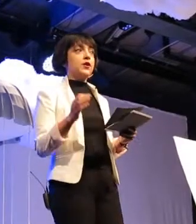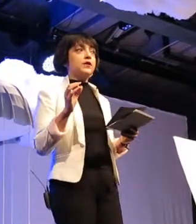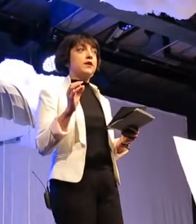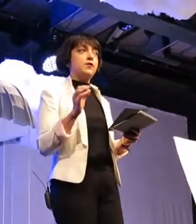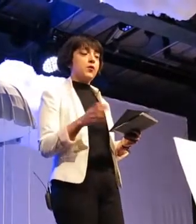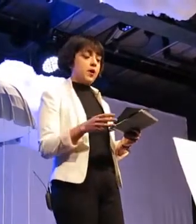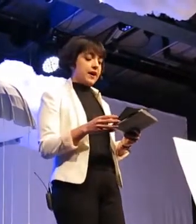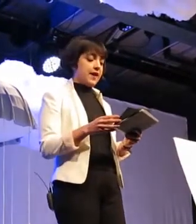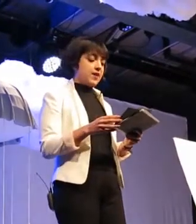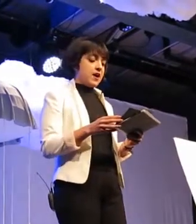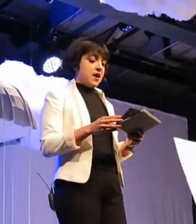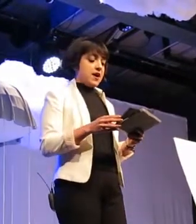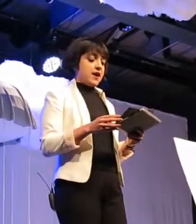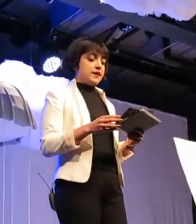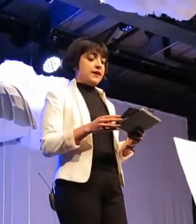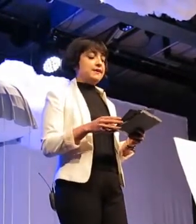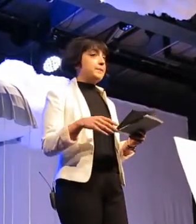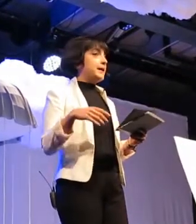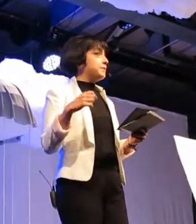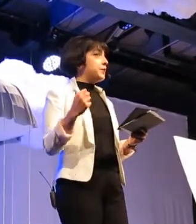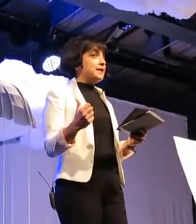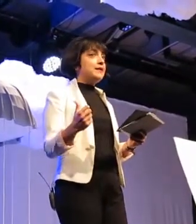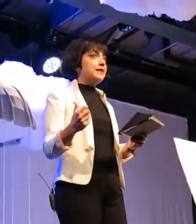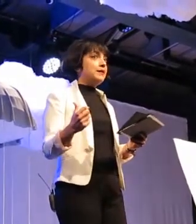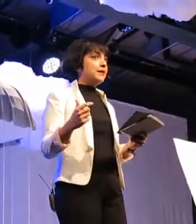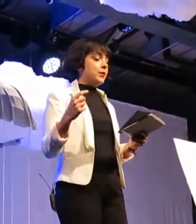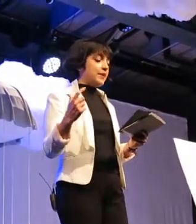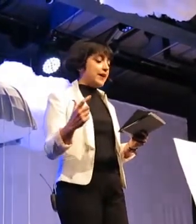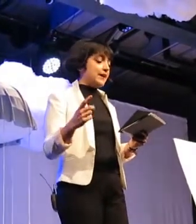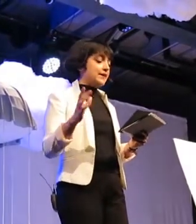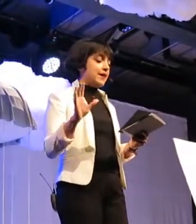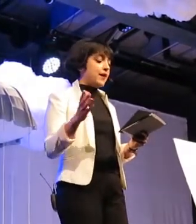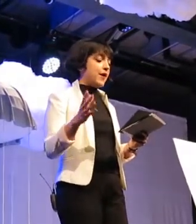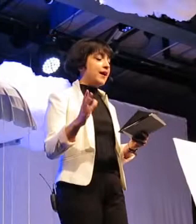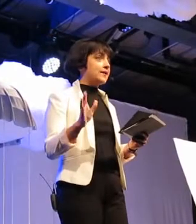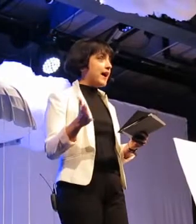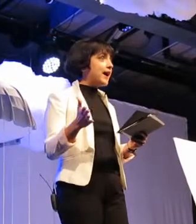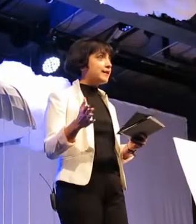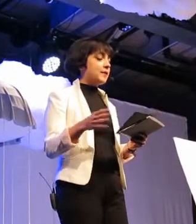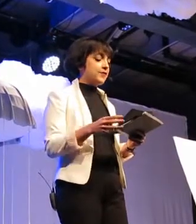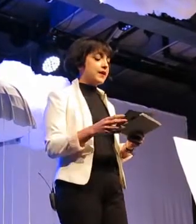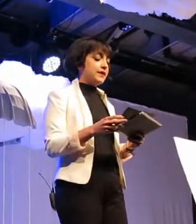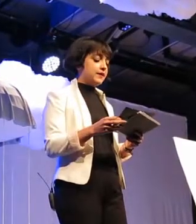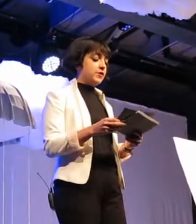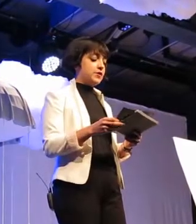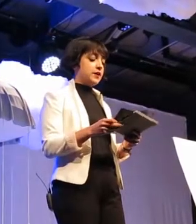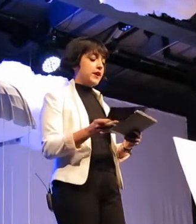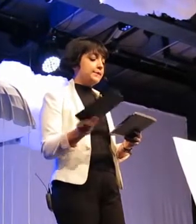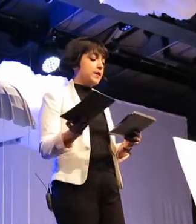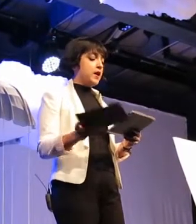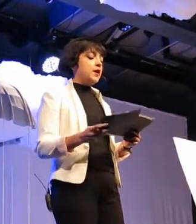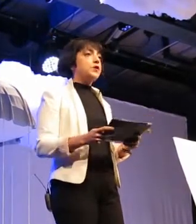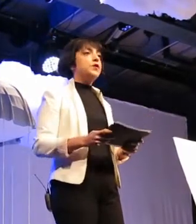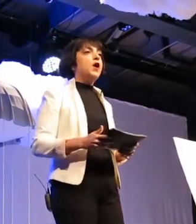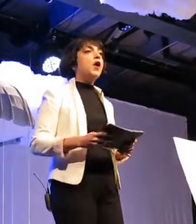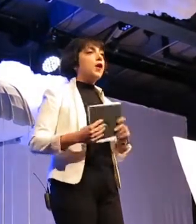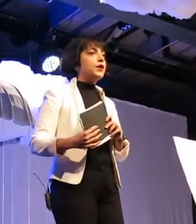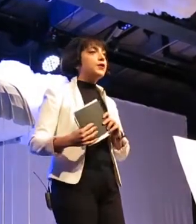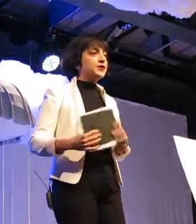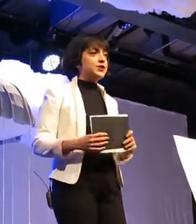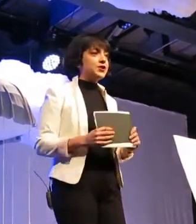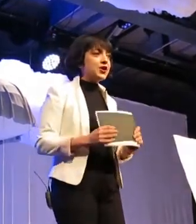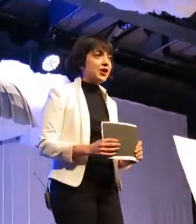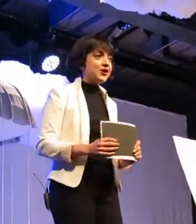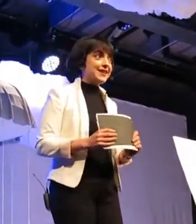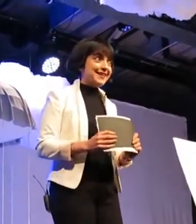oss med flyktingfrågan. Till exempel att politik och media sällan går hand i hand med faktisk forskning. Så jag